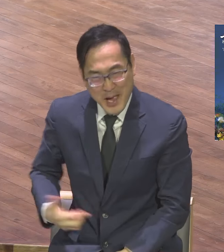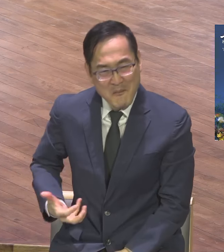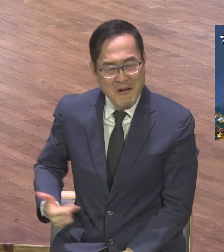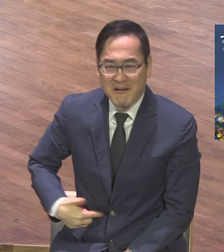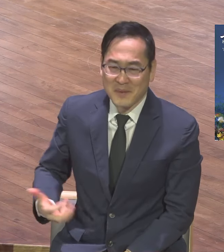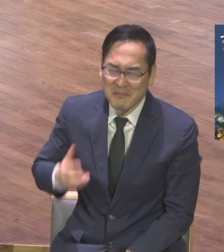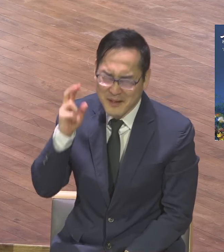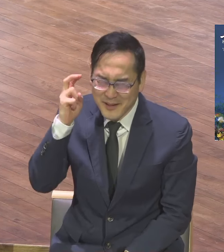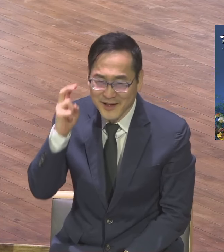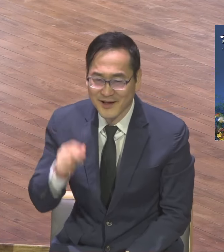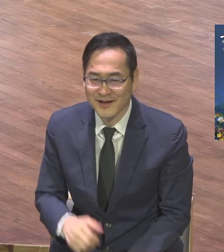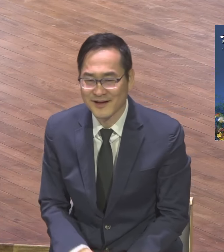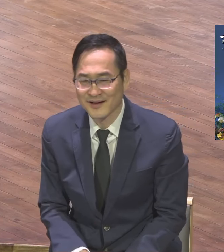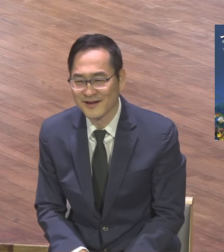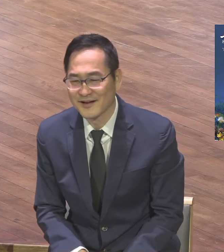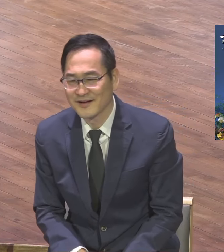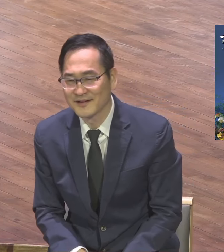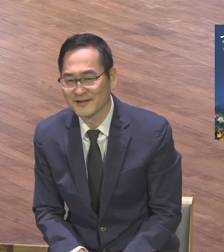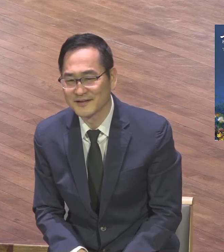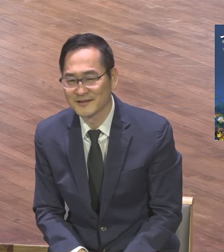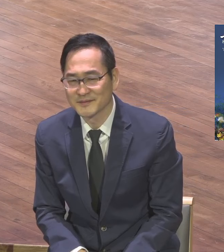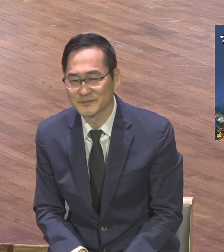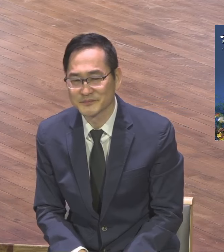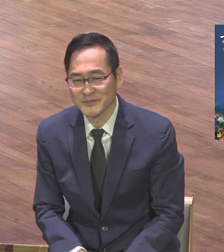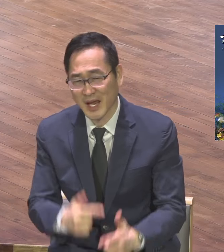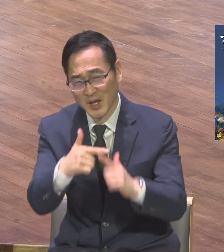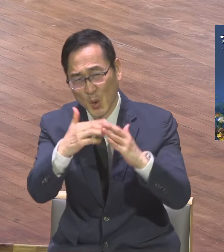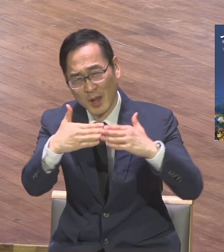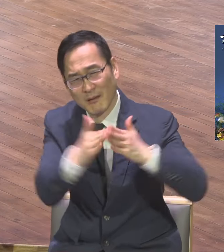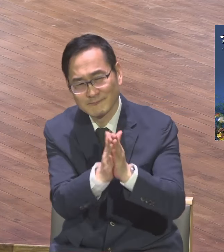하나님이 세운 교회를 해체시키려는